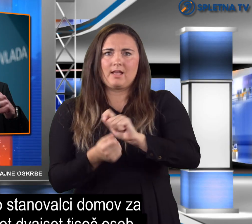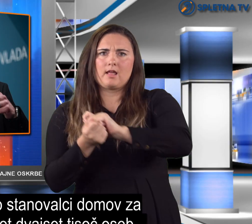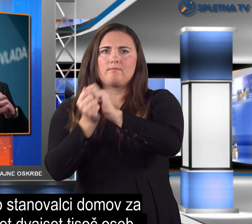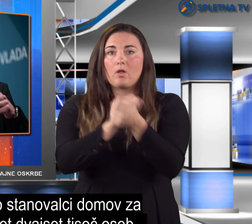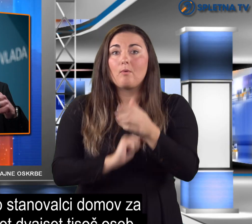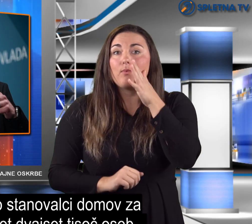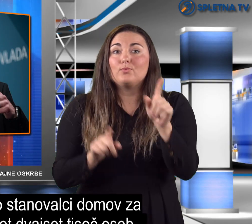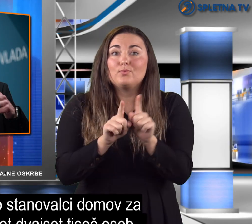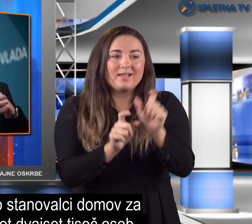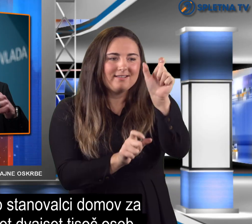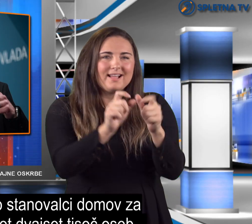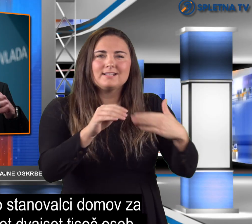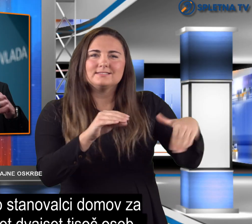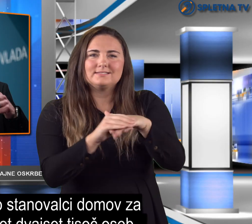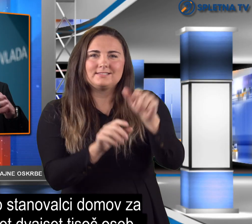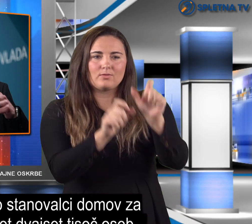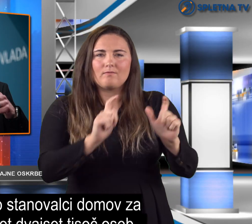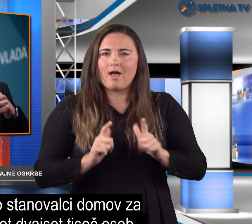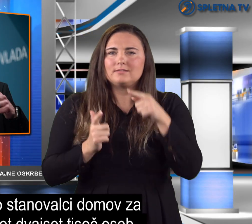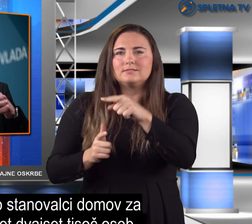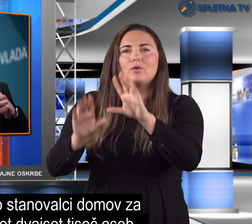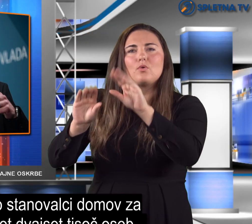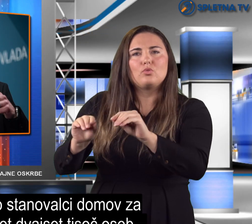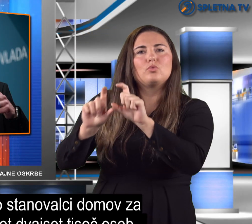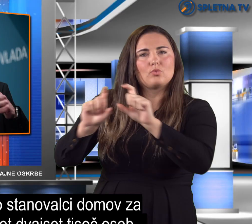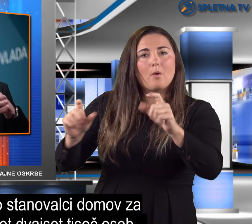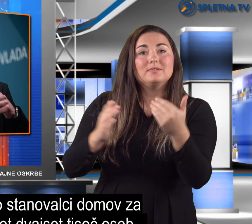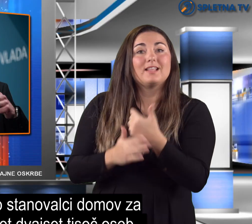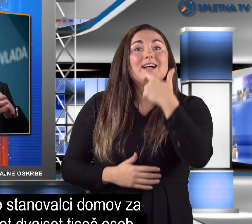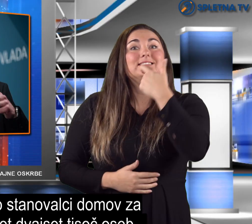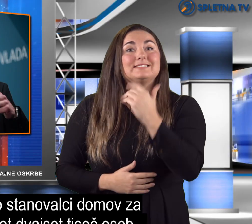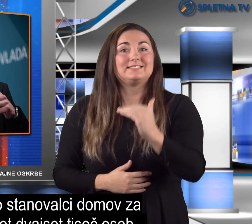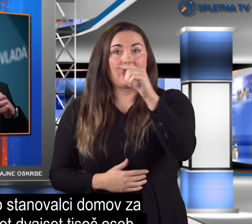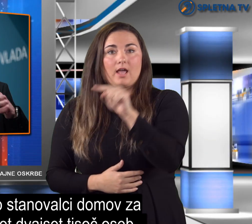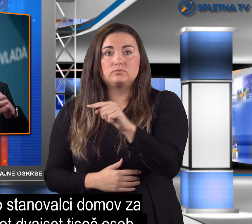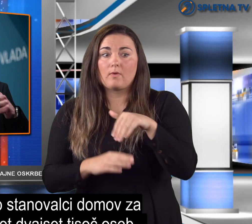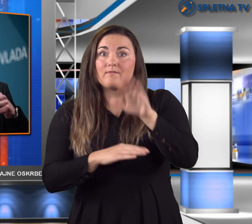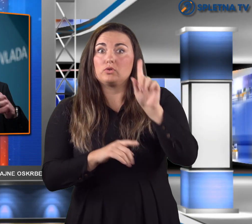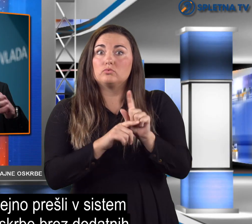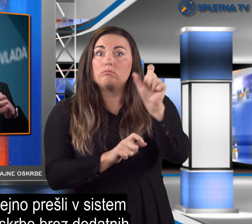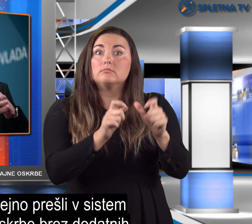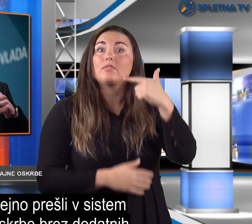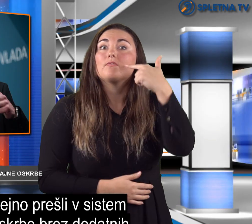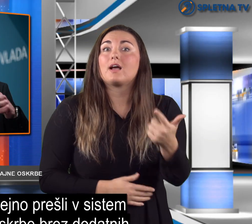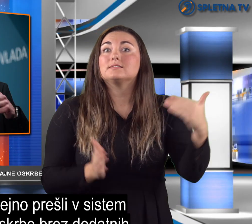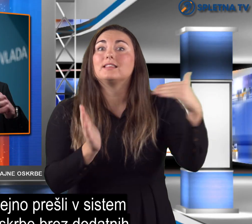Z reformo bodo stanovalci domov za starejše, več kot 20 000 oseb, lahko samodejno prešli v